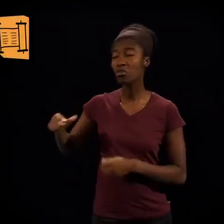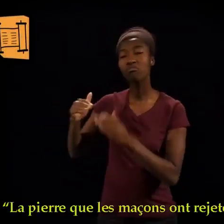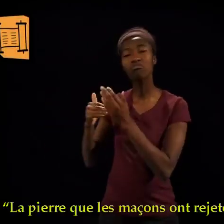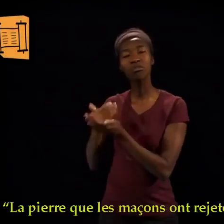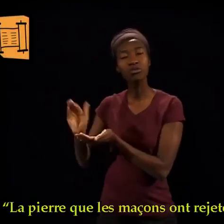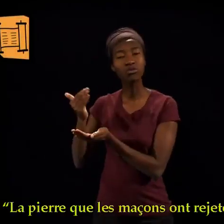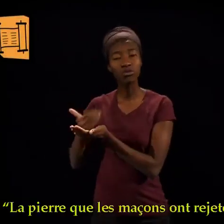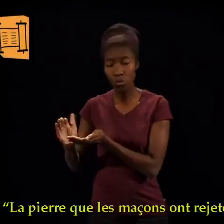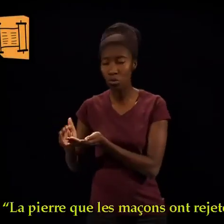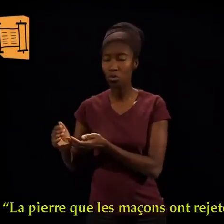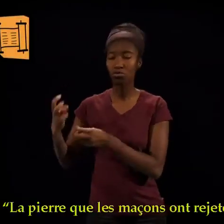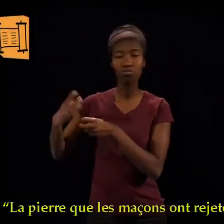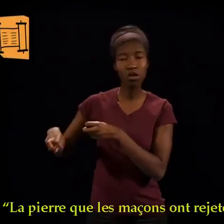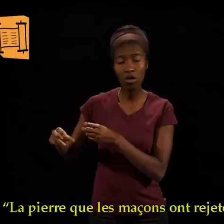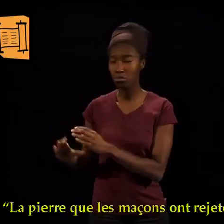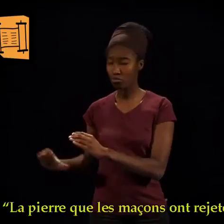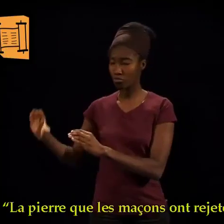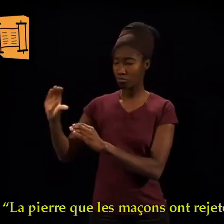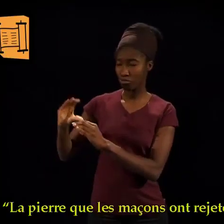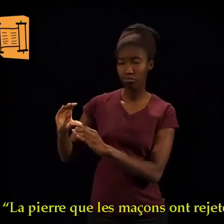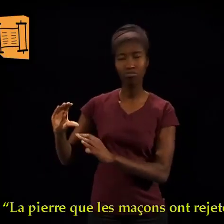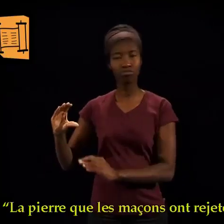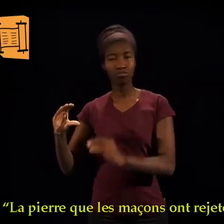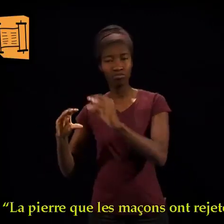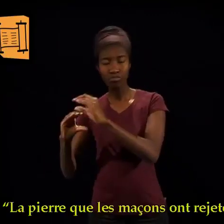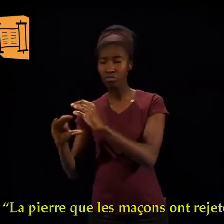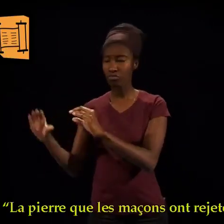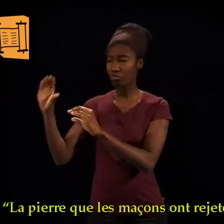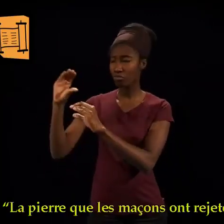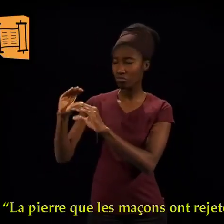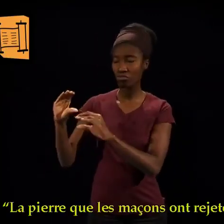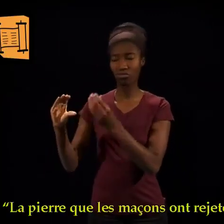saints, la pierre que les maçons ont rejetée